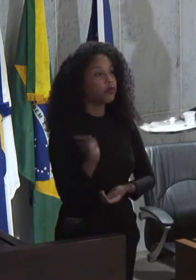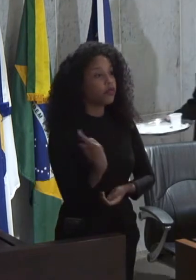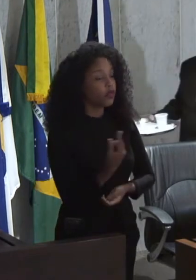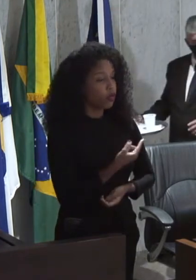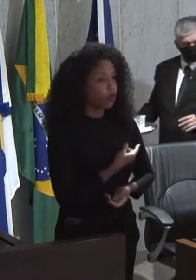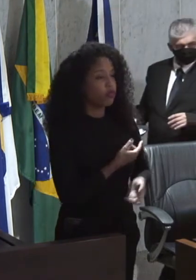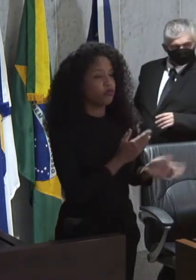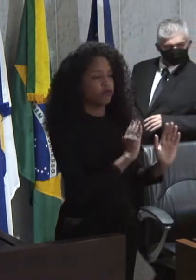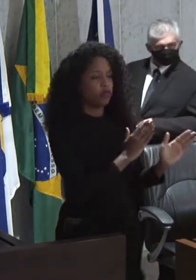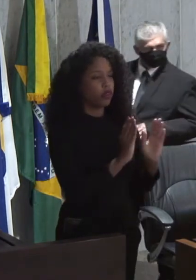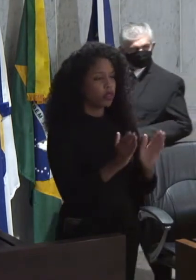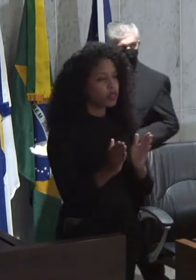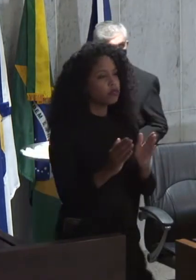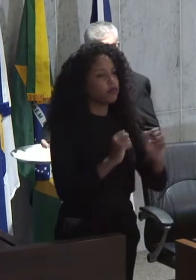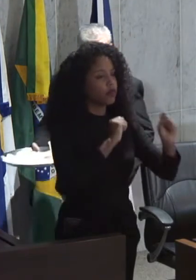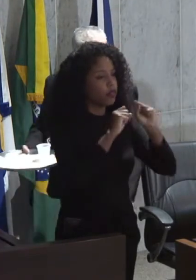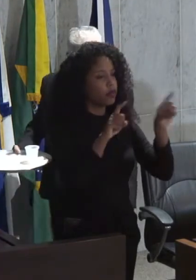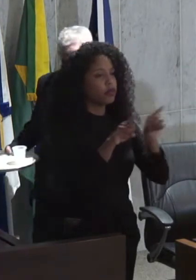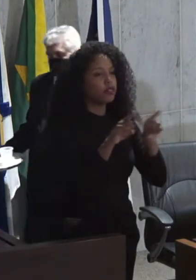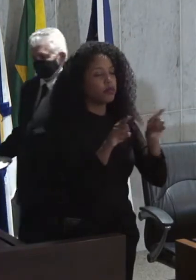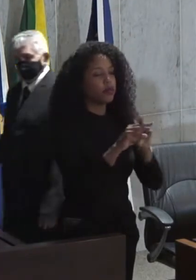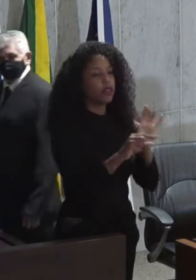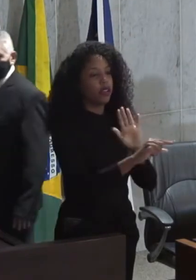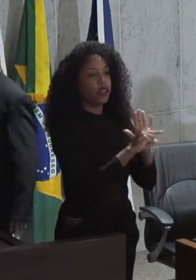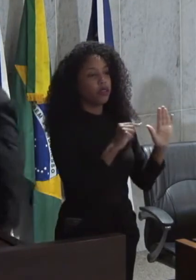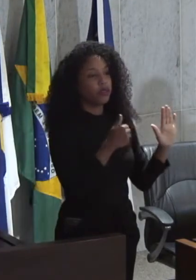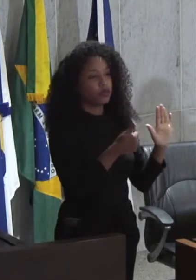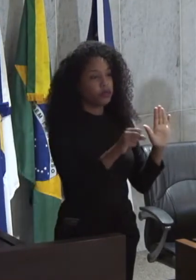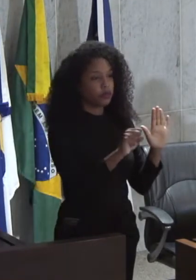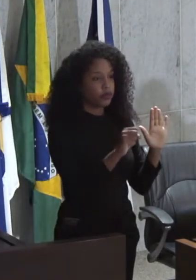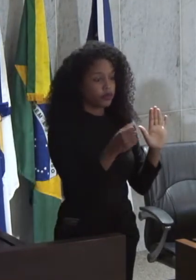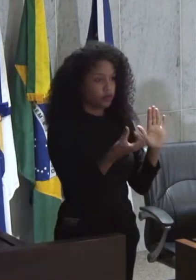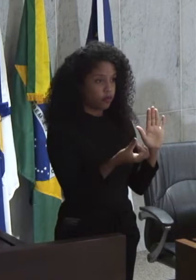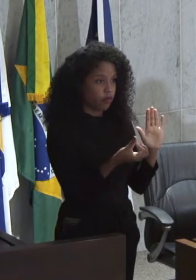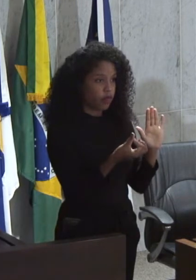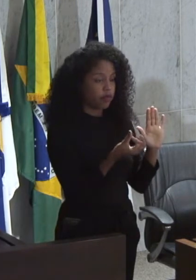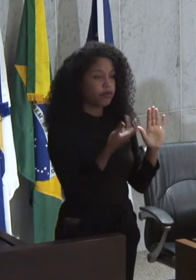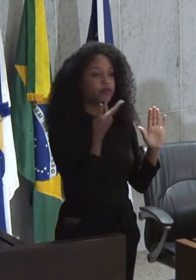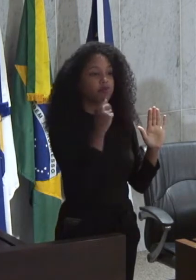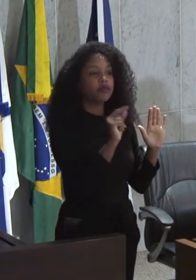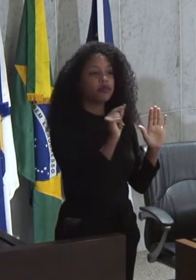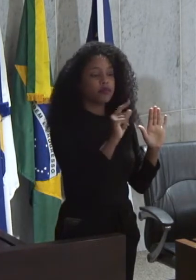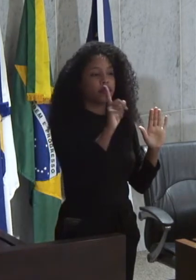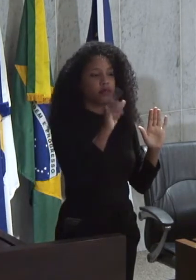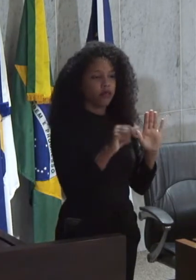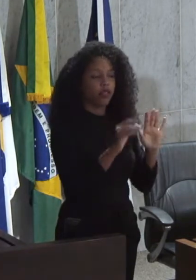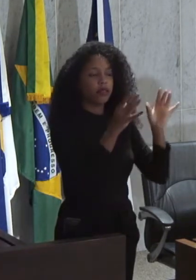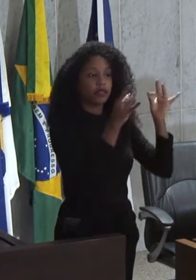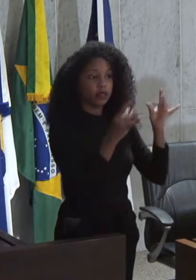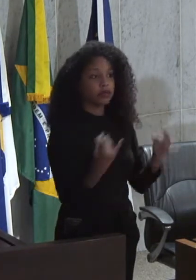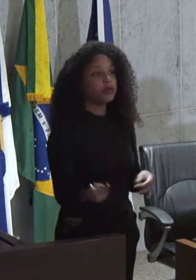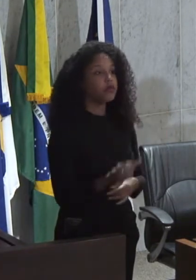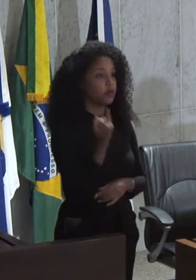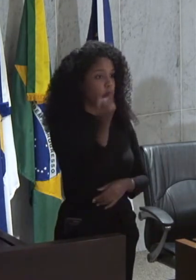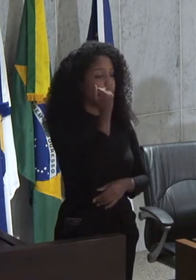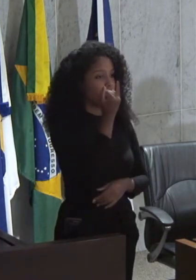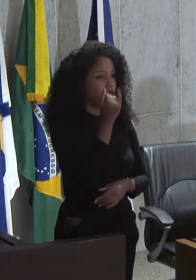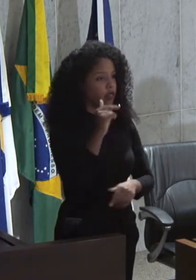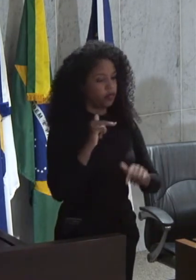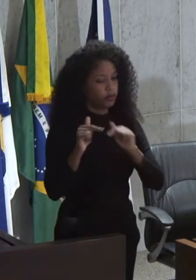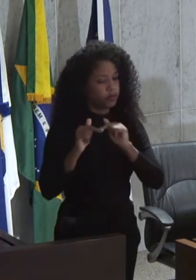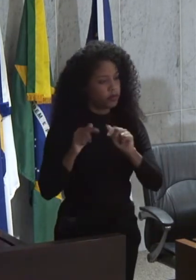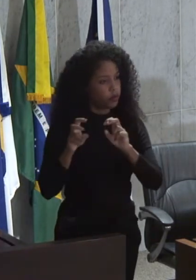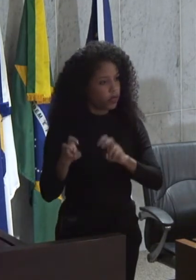processo, discutimos na Constituição de 88 o artigo 186, que estabelece um capítulo significativo, não só para quem é trabalhador